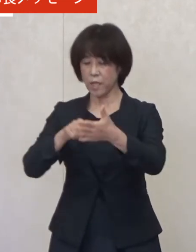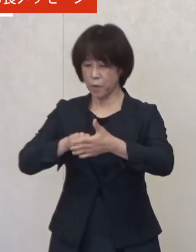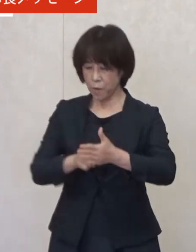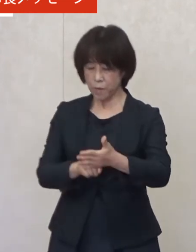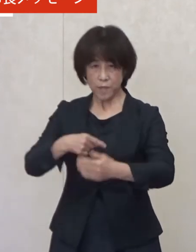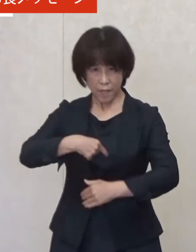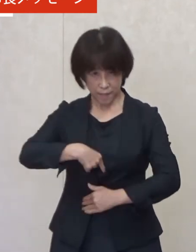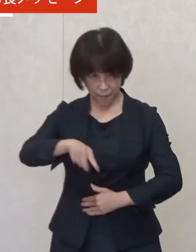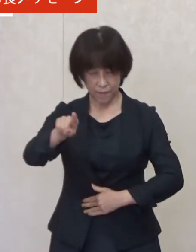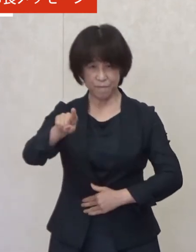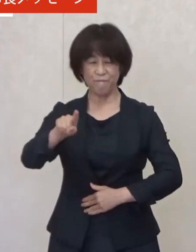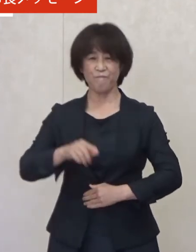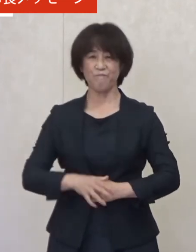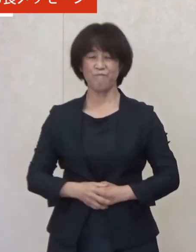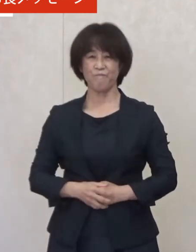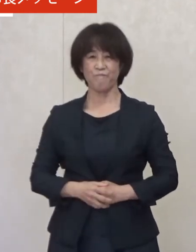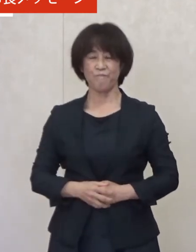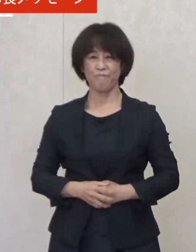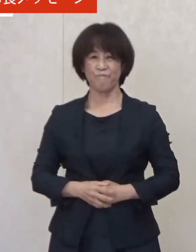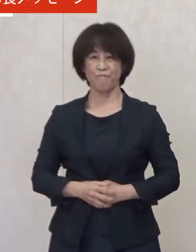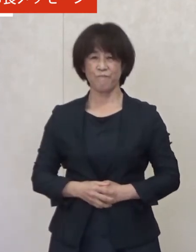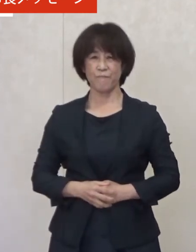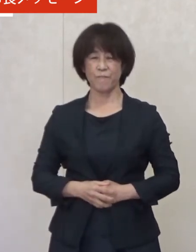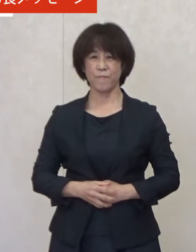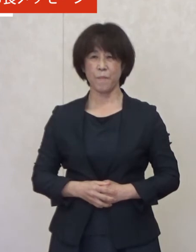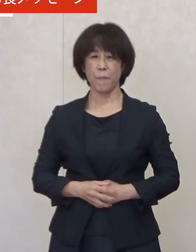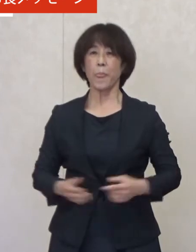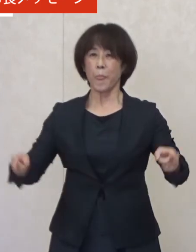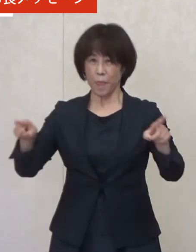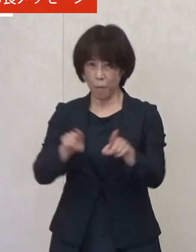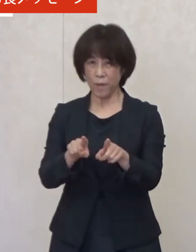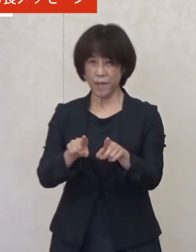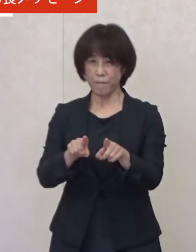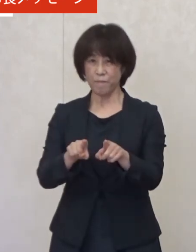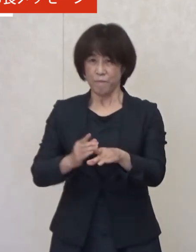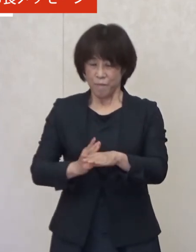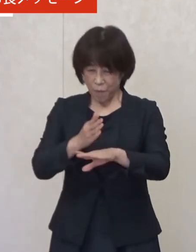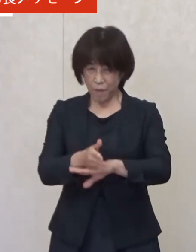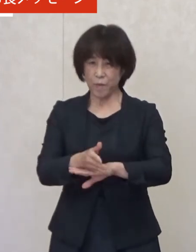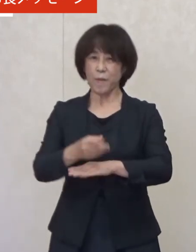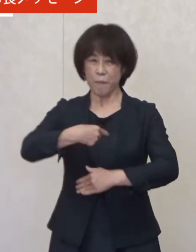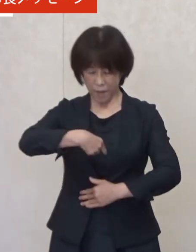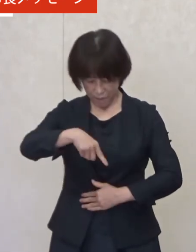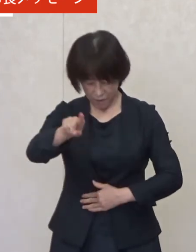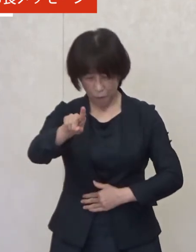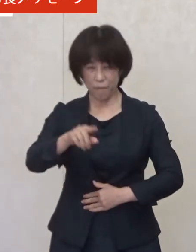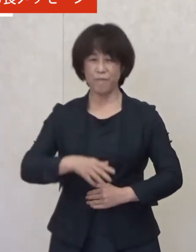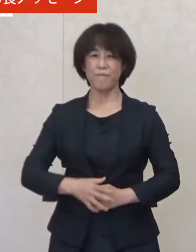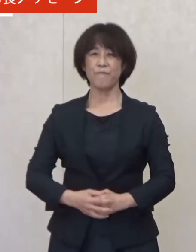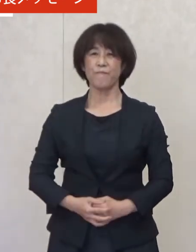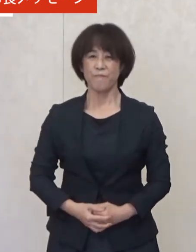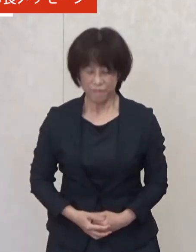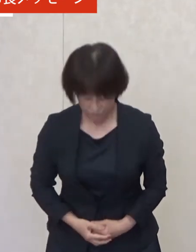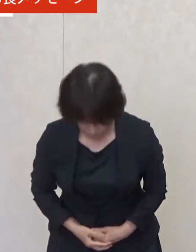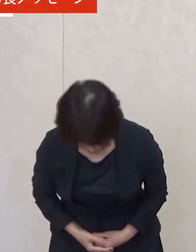挙げて取り組んでいきます。共にこの難局を乗り越えましょう。